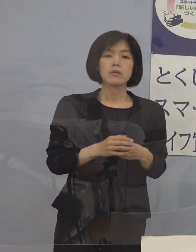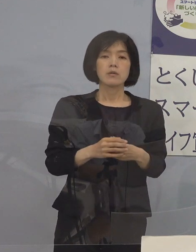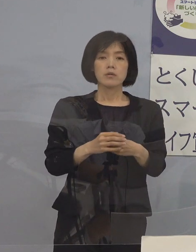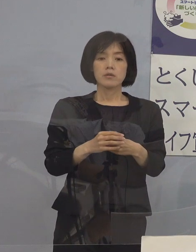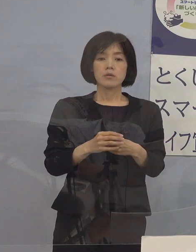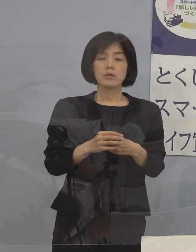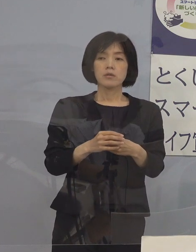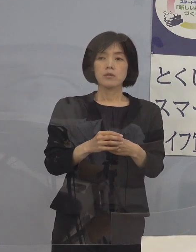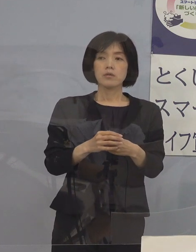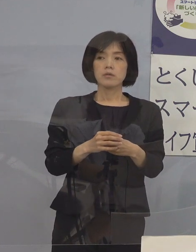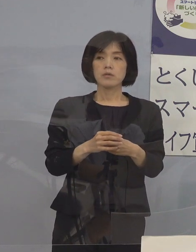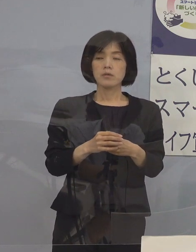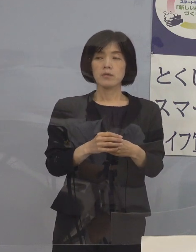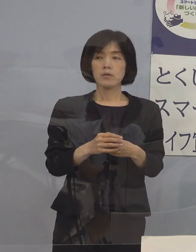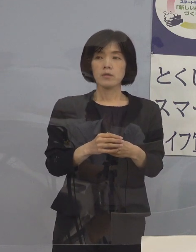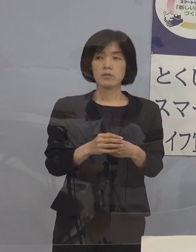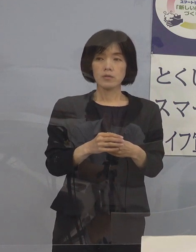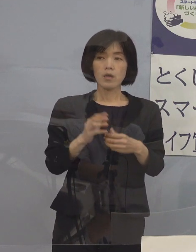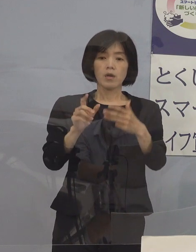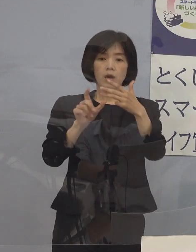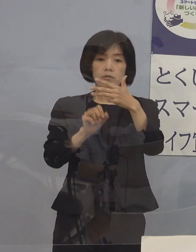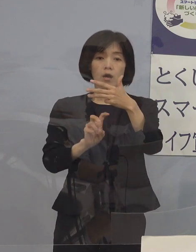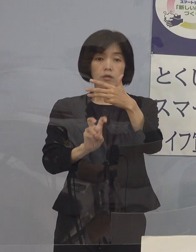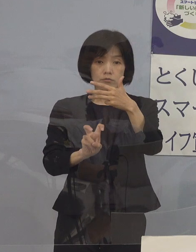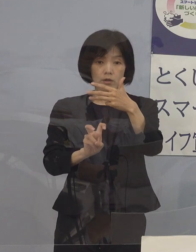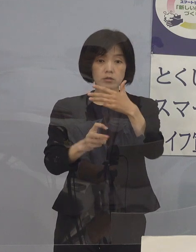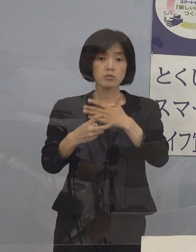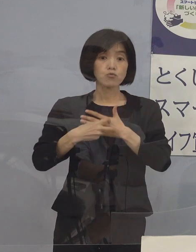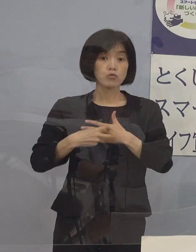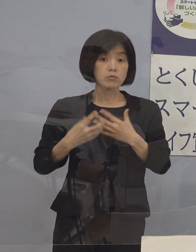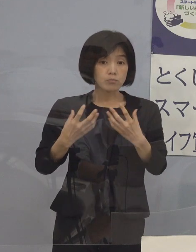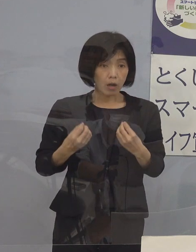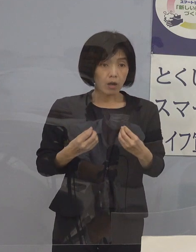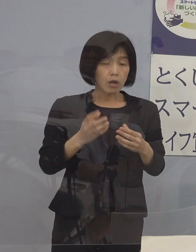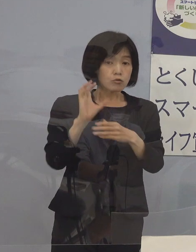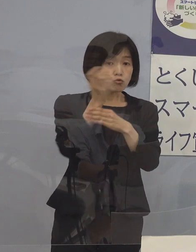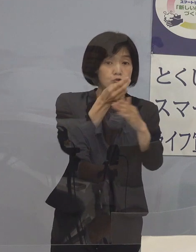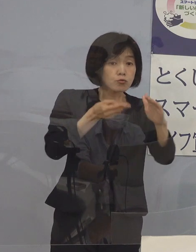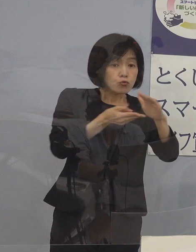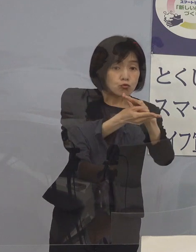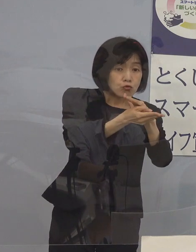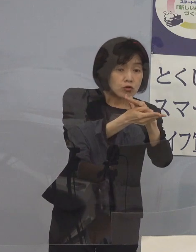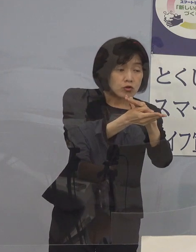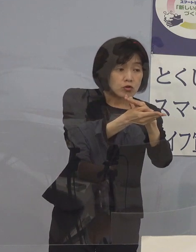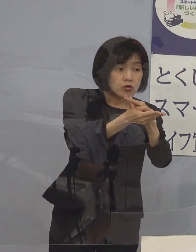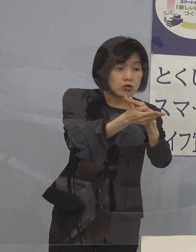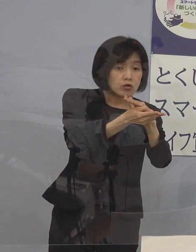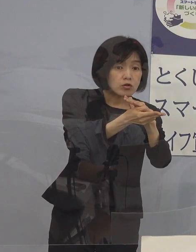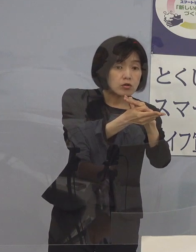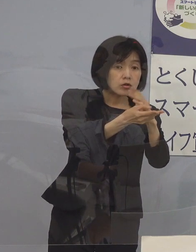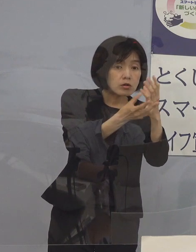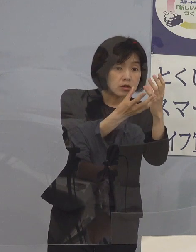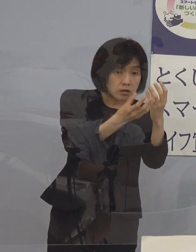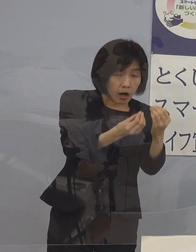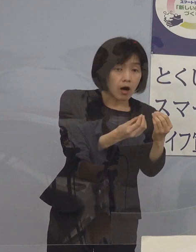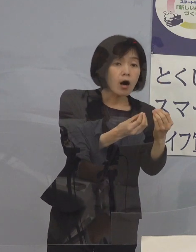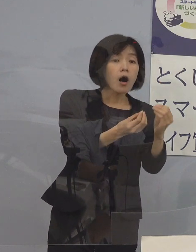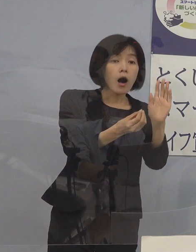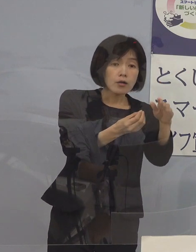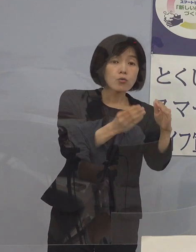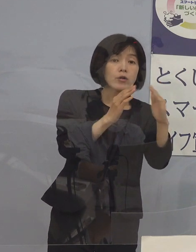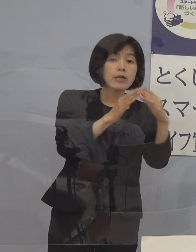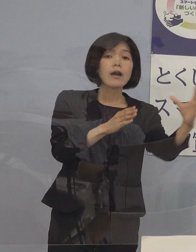で19日の日に救急搬送されて、また8月20日に受診ということは、救急搬送に入院したのではなくて一旦家に帰っている。 そういうことです